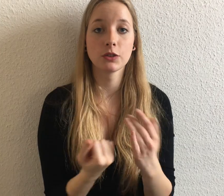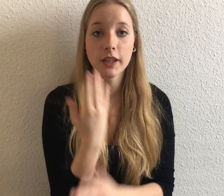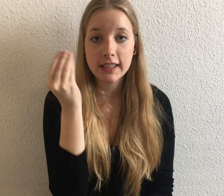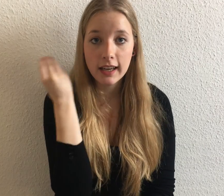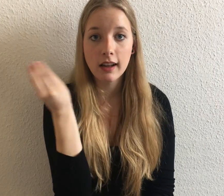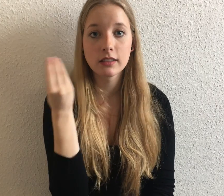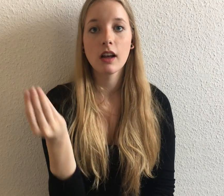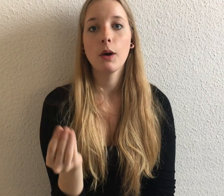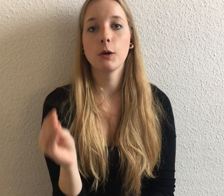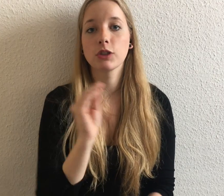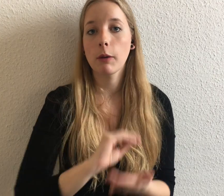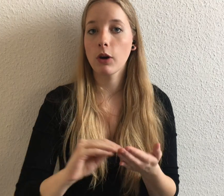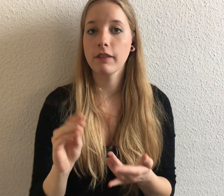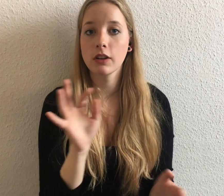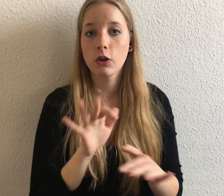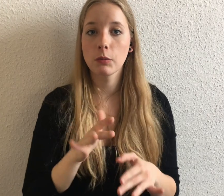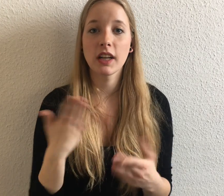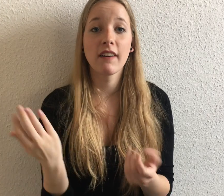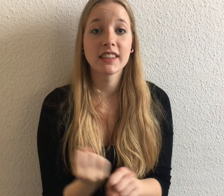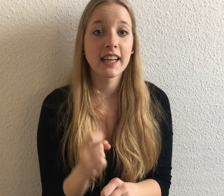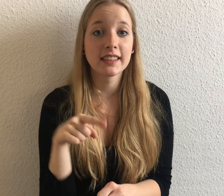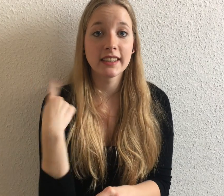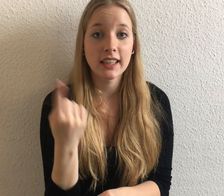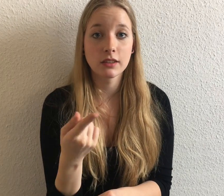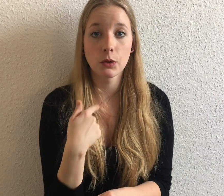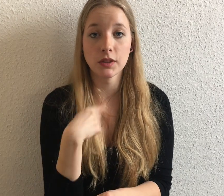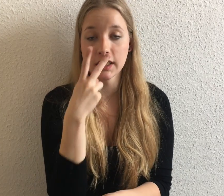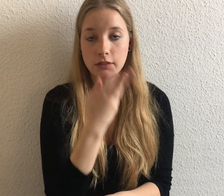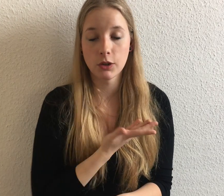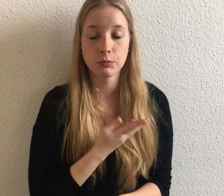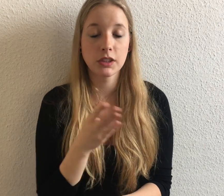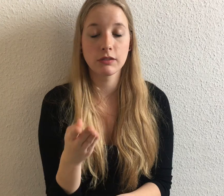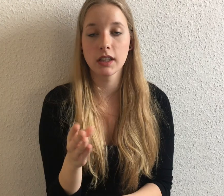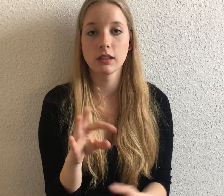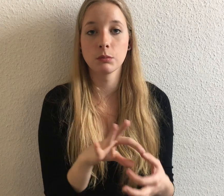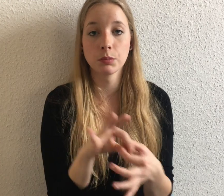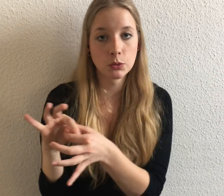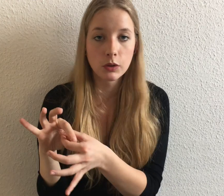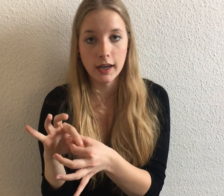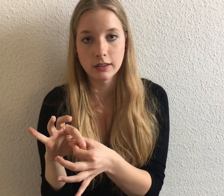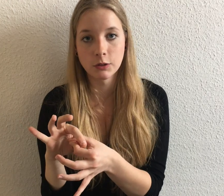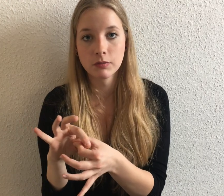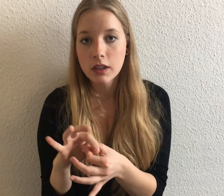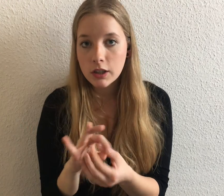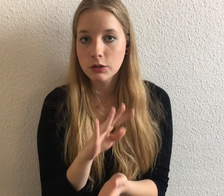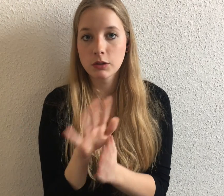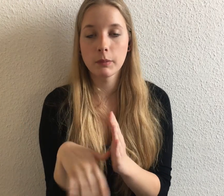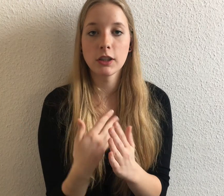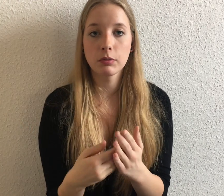Neues gelernt. Schreibt auch einfach in den Kommentaren, was ihr als nächstes von mir sehen wollt, beziehungsweise in Bezug halt zu dem